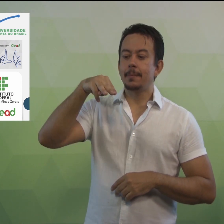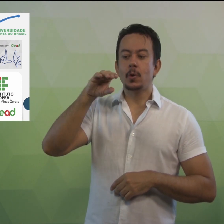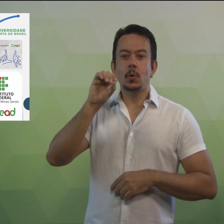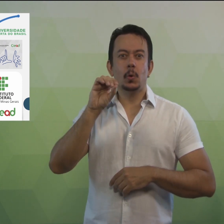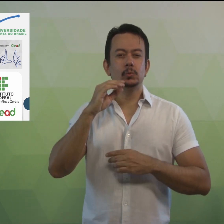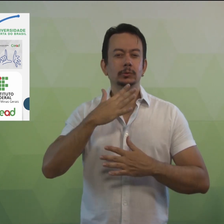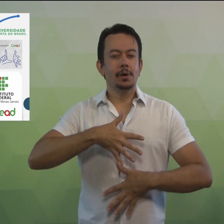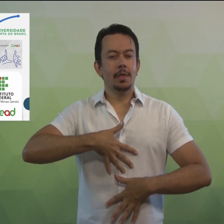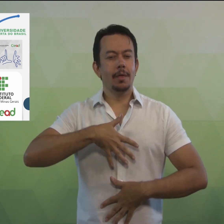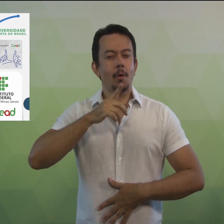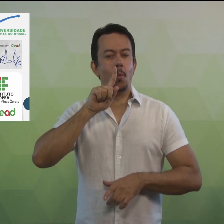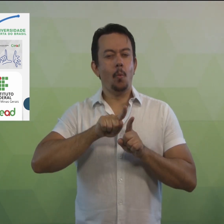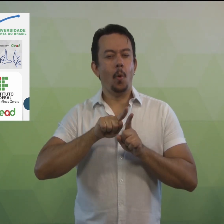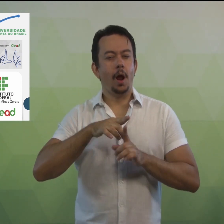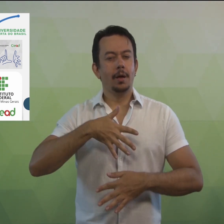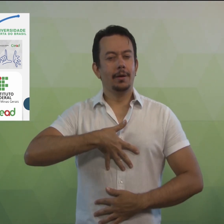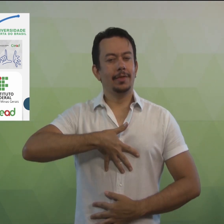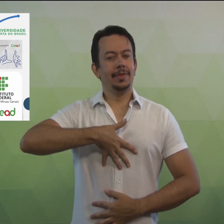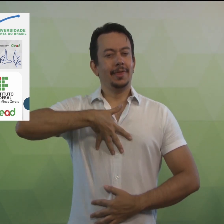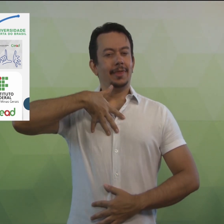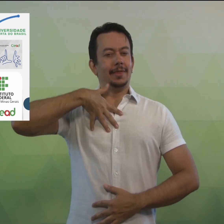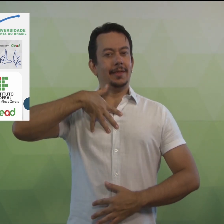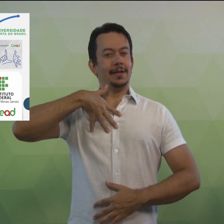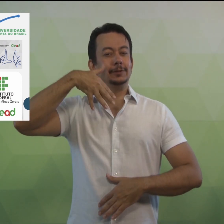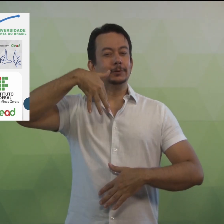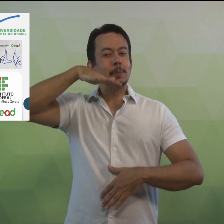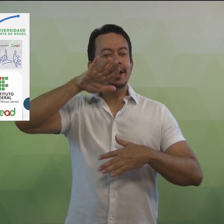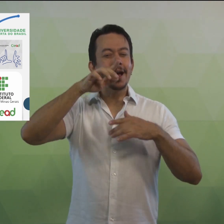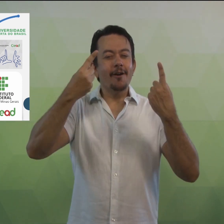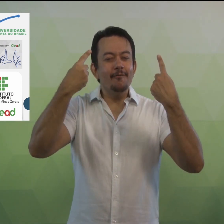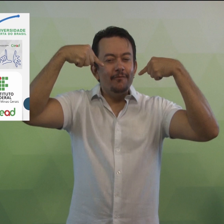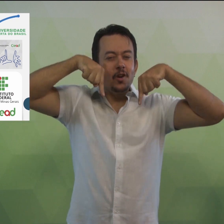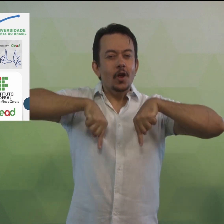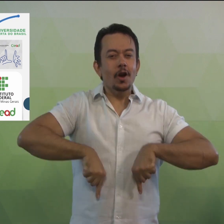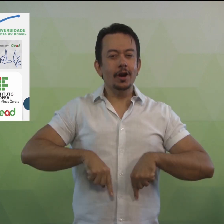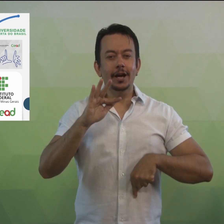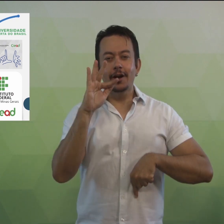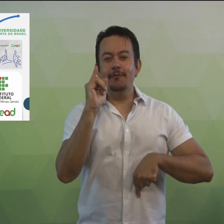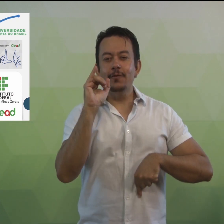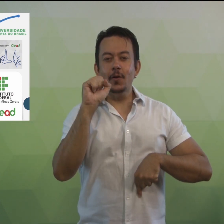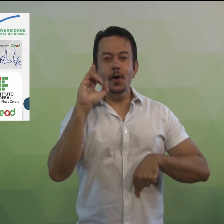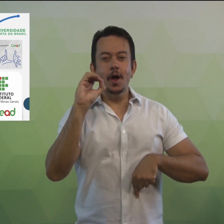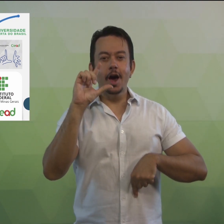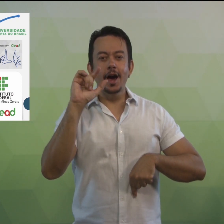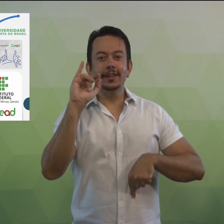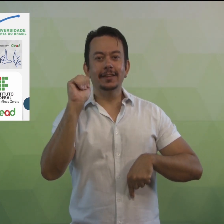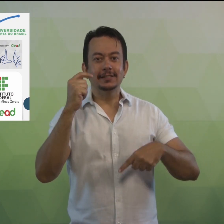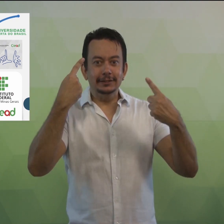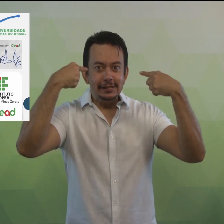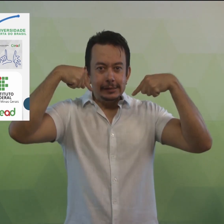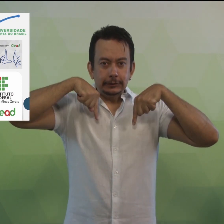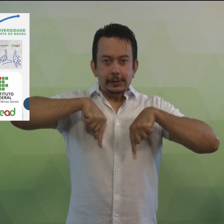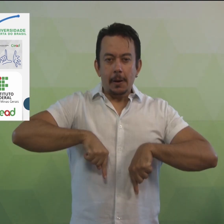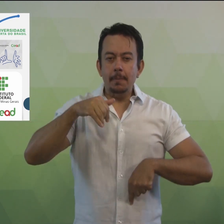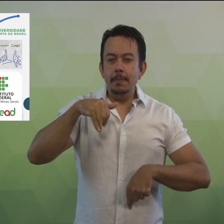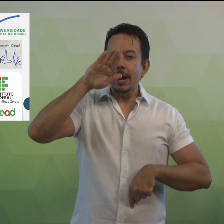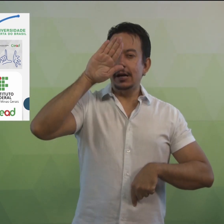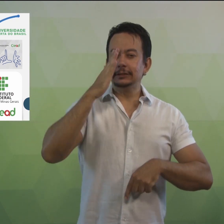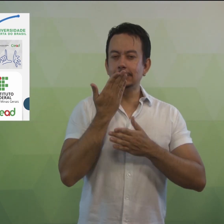Outro exemplo, a questão do orgasmo, por exemplo. O nosso corpo reage a isso, ele nos